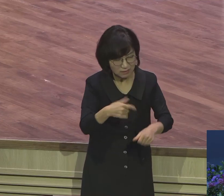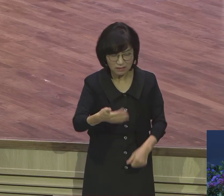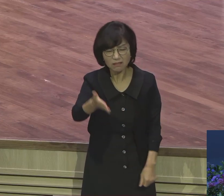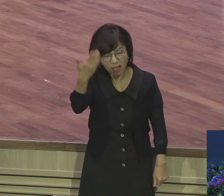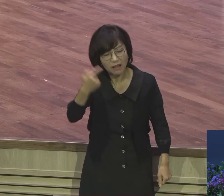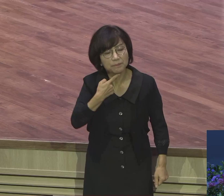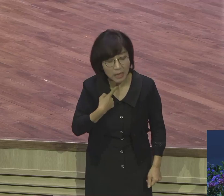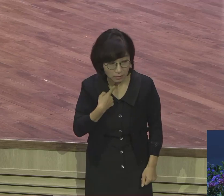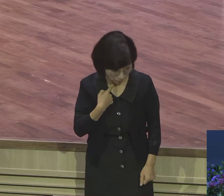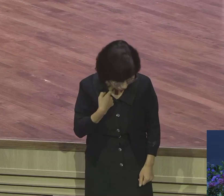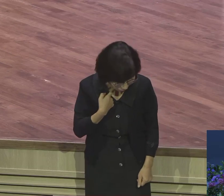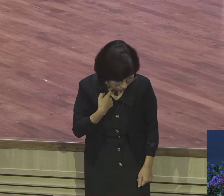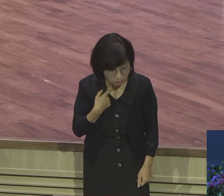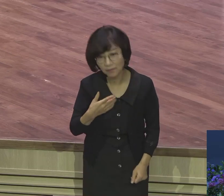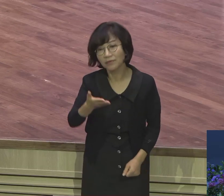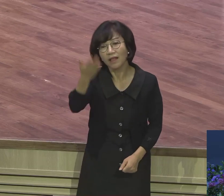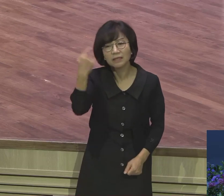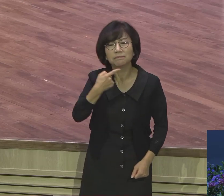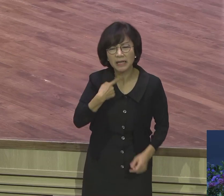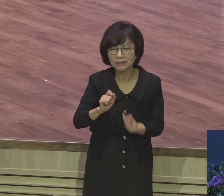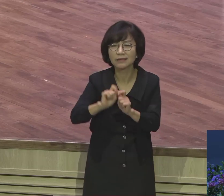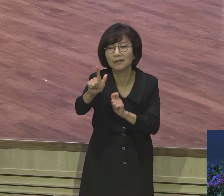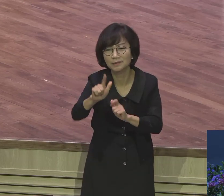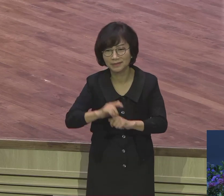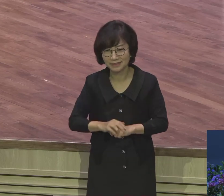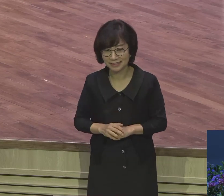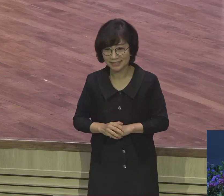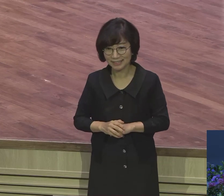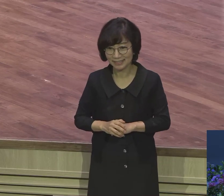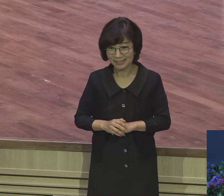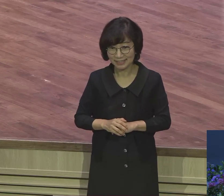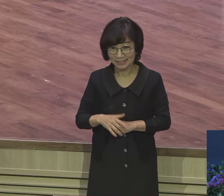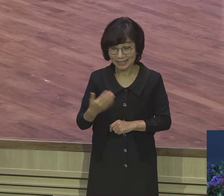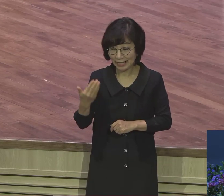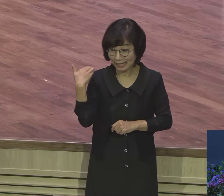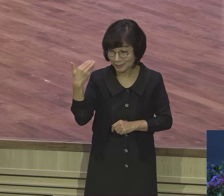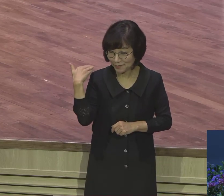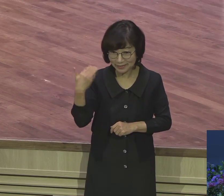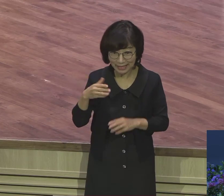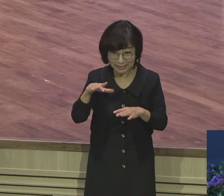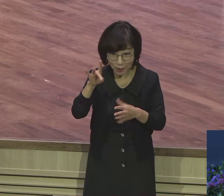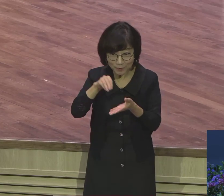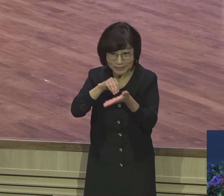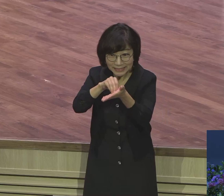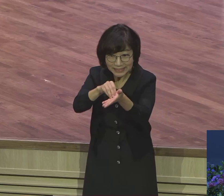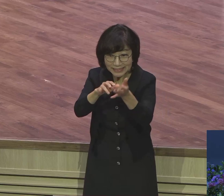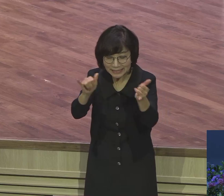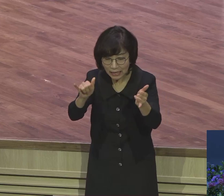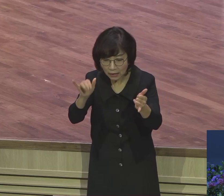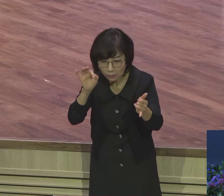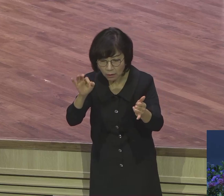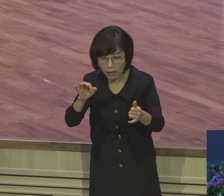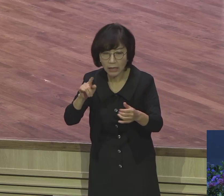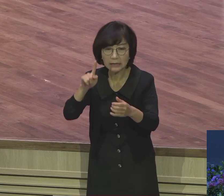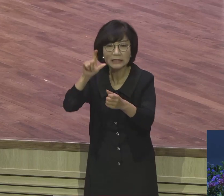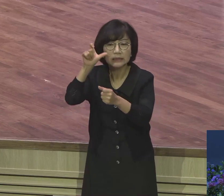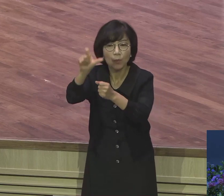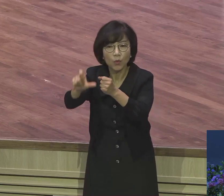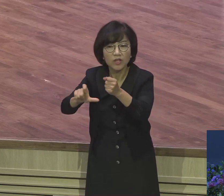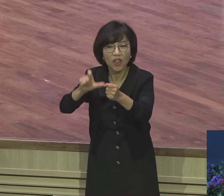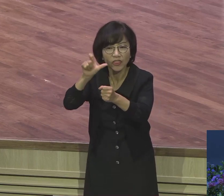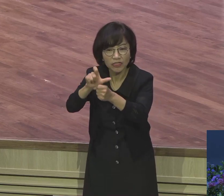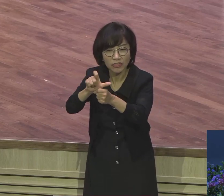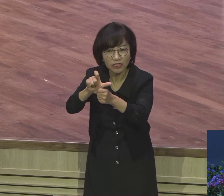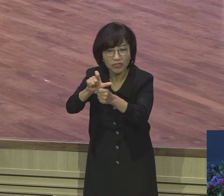어느 분은 지난주 새가족 보니까 15년 만에 다시 등록한대요. 저는 왜 그러냐? 전에 이